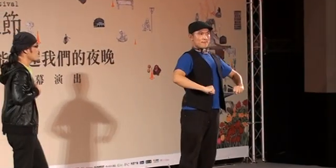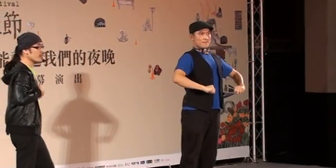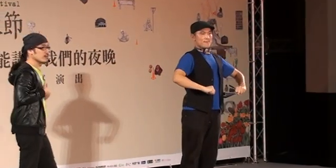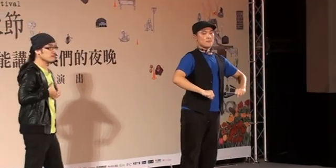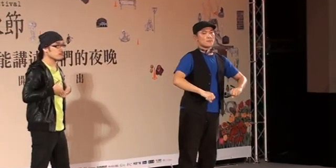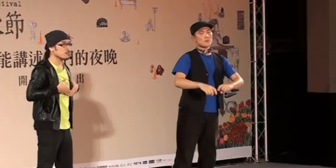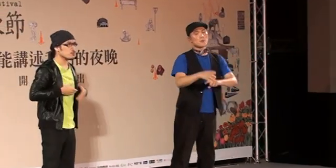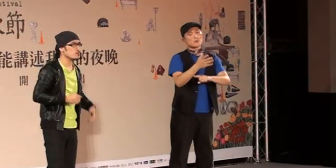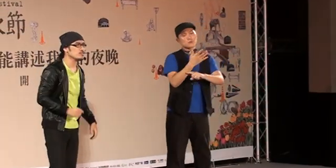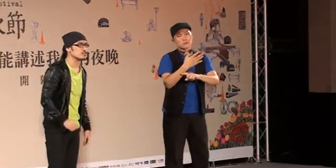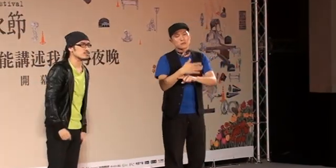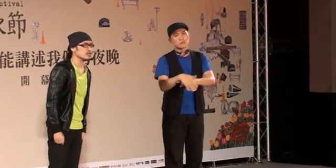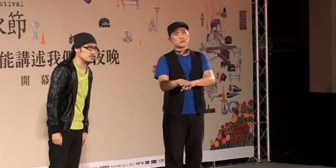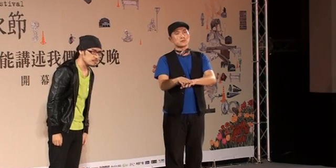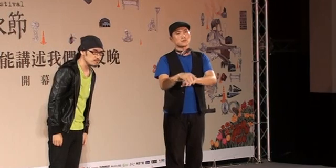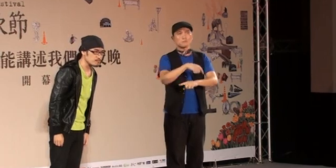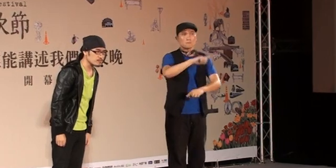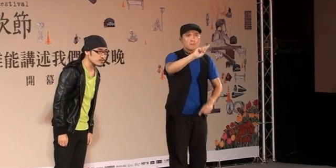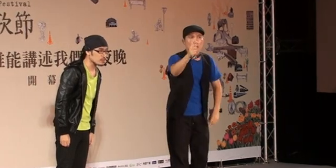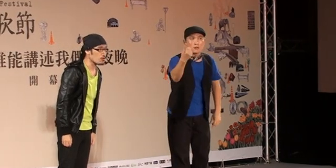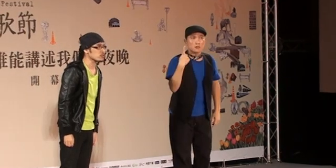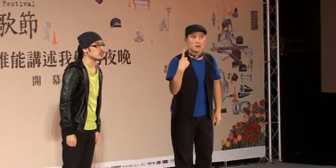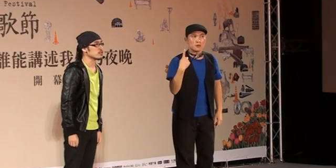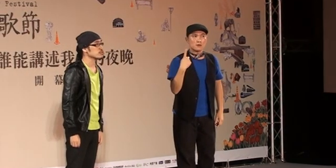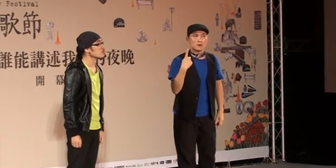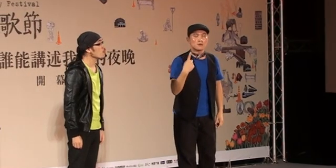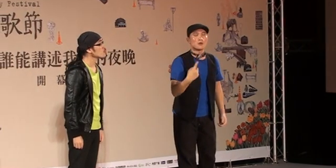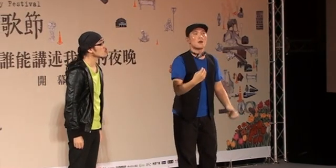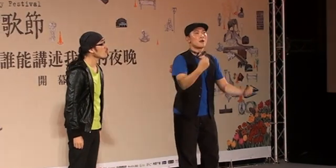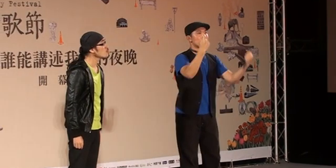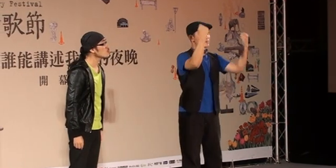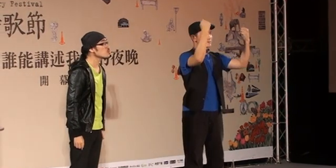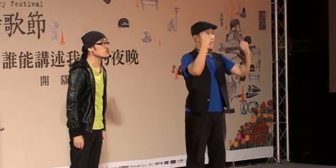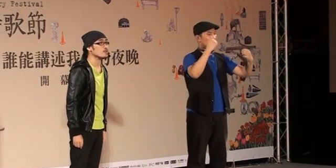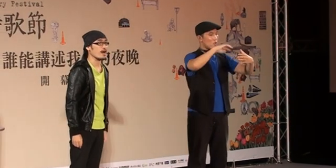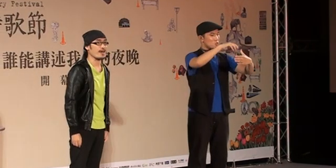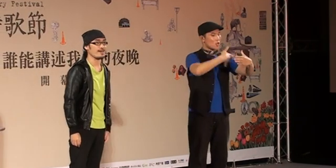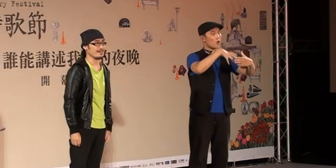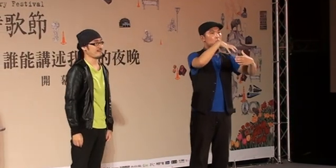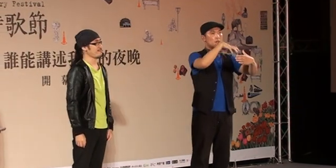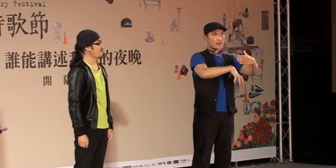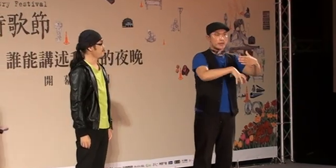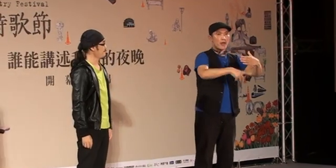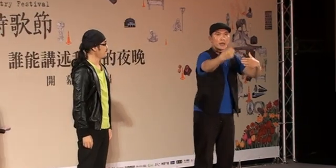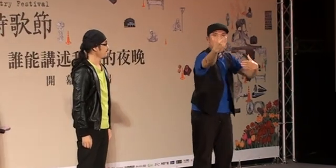生与死都自洞中去来，